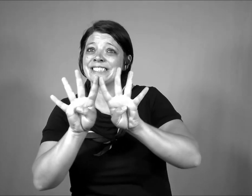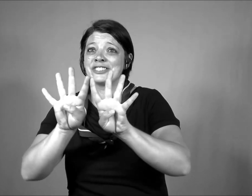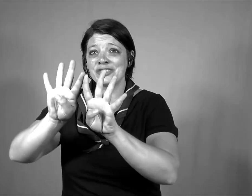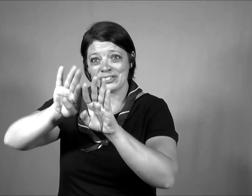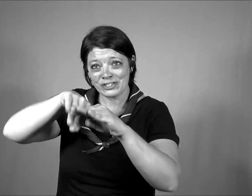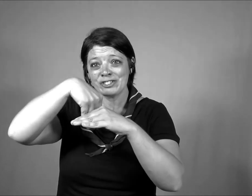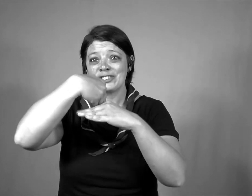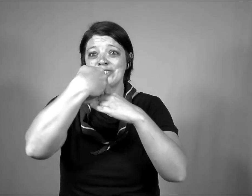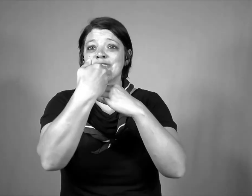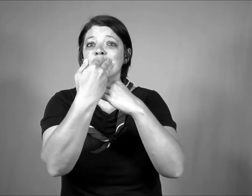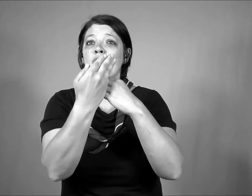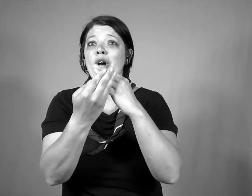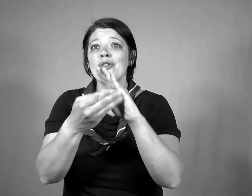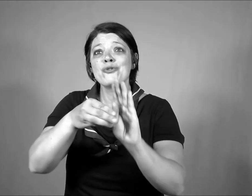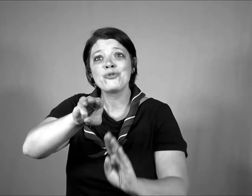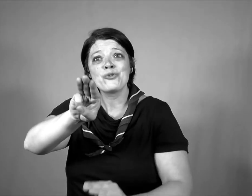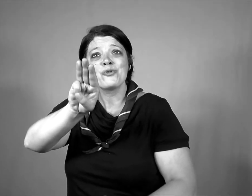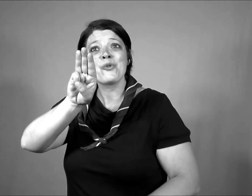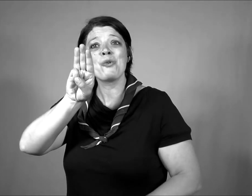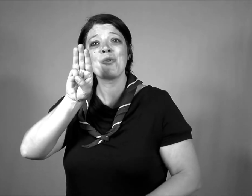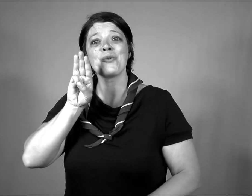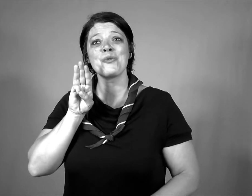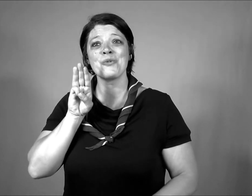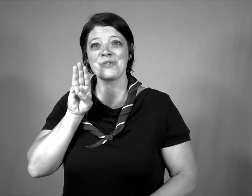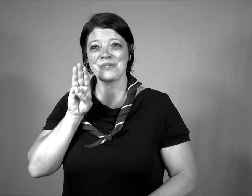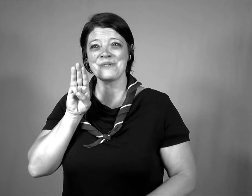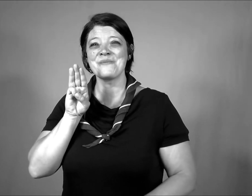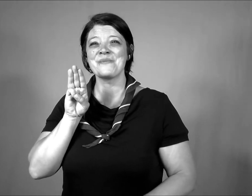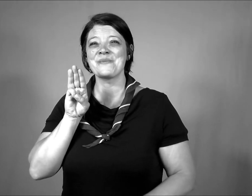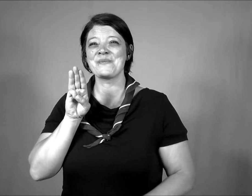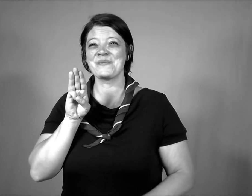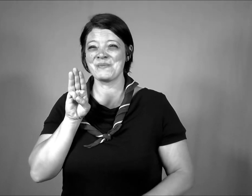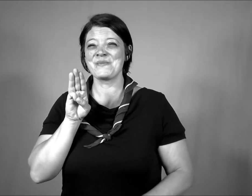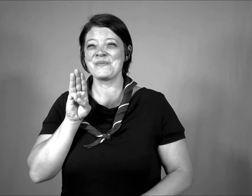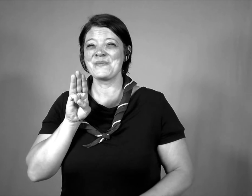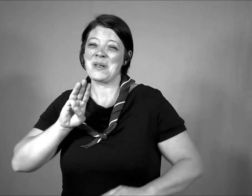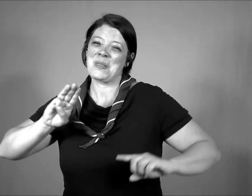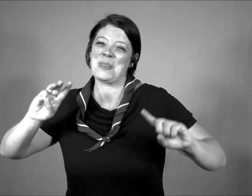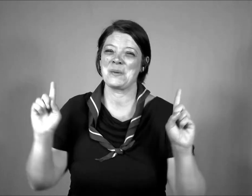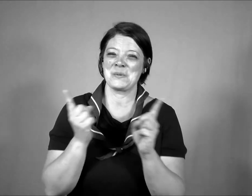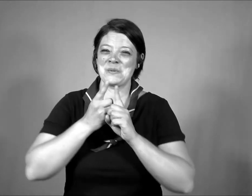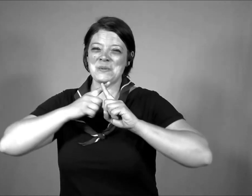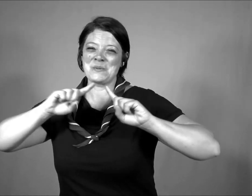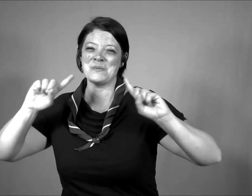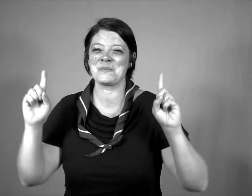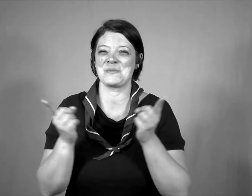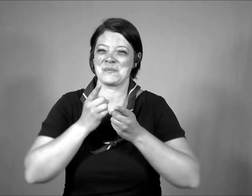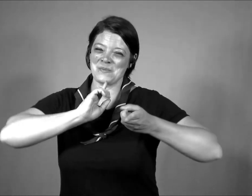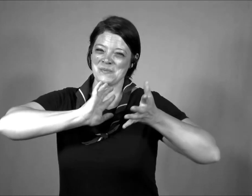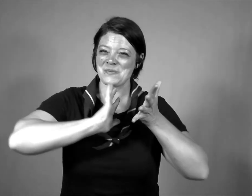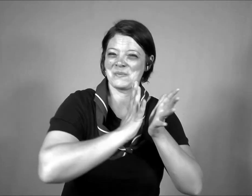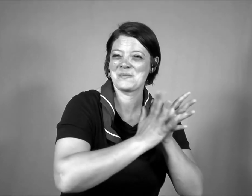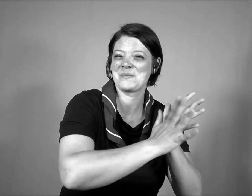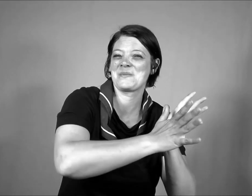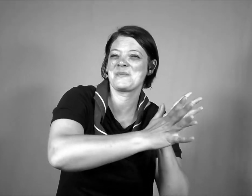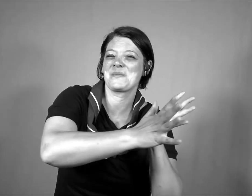de te compter parmi les scouts. Nous chantons la